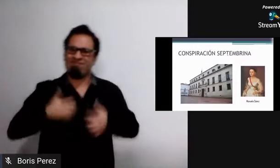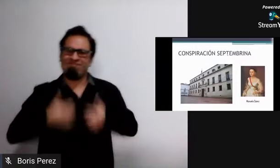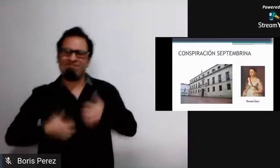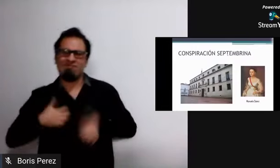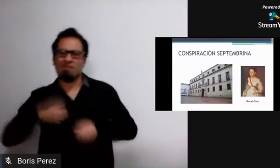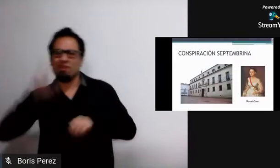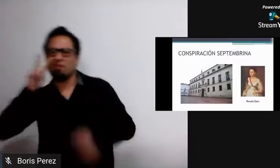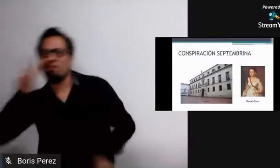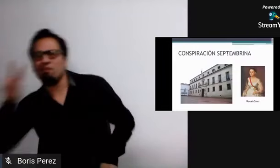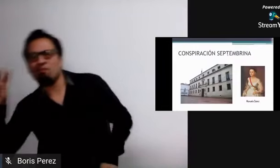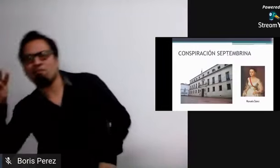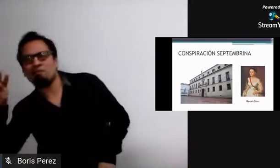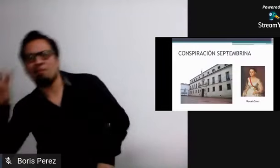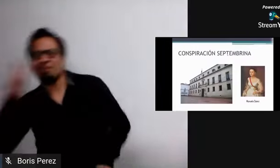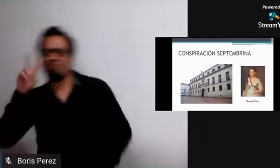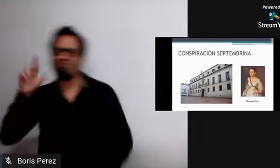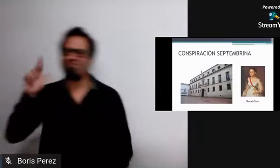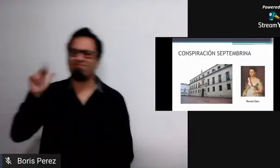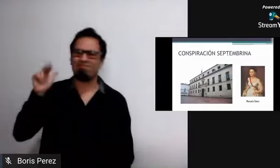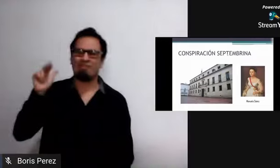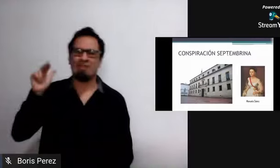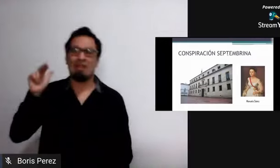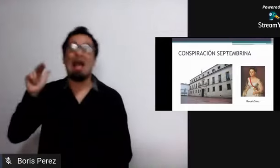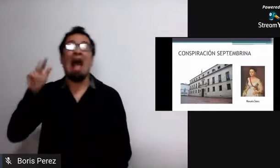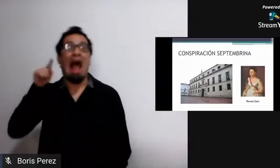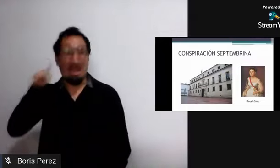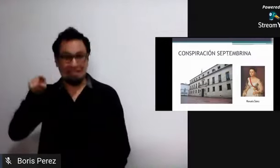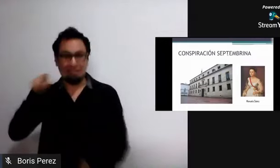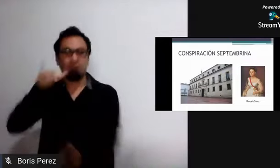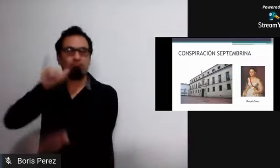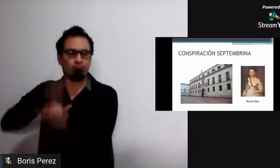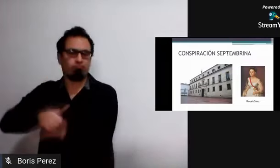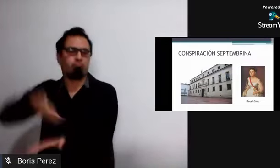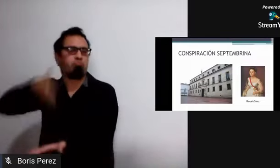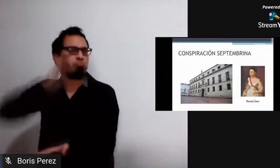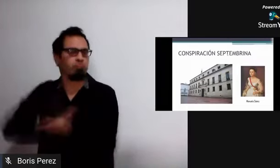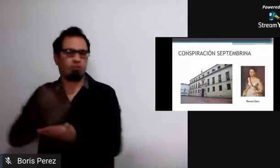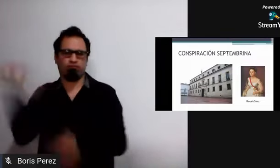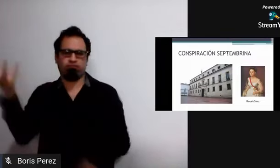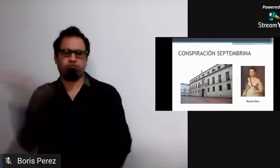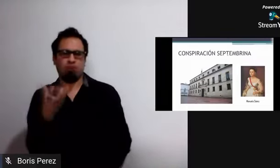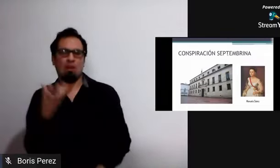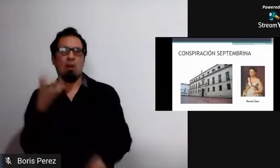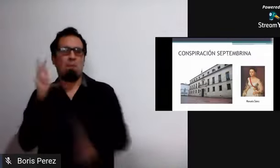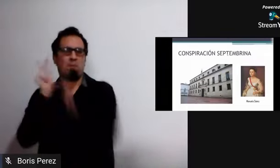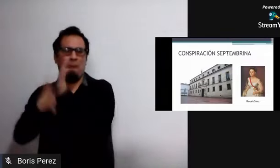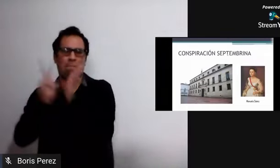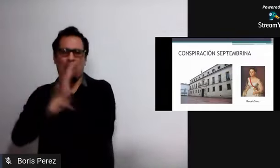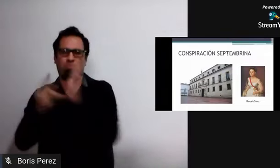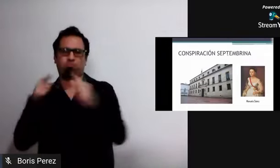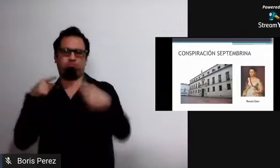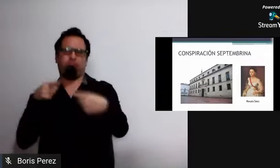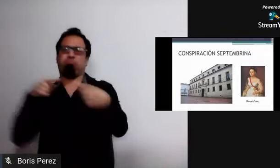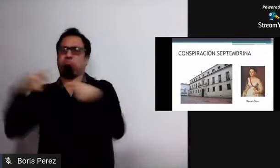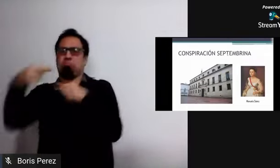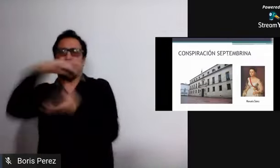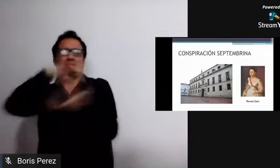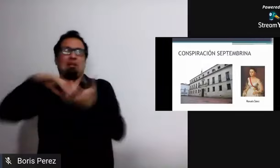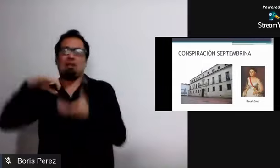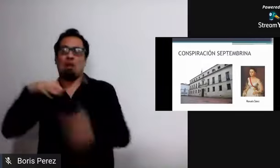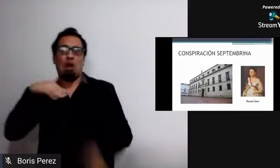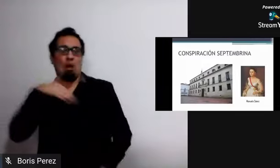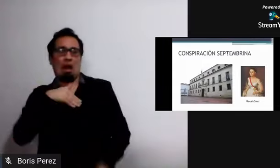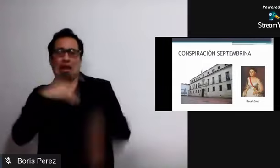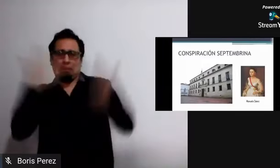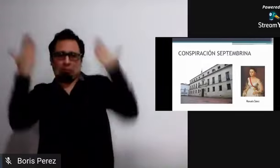era la que lo estaba cuidando. Sin embargo, ella sí veía que por fuera había unos movimientos extraños, porque